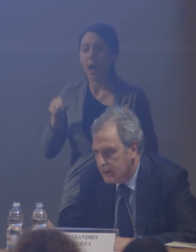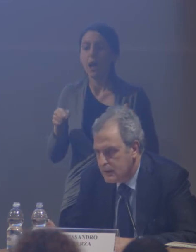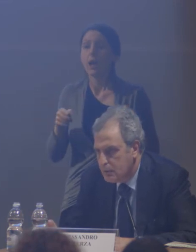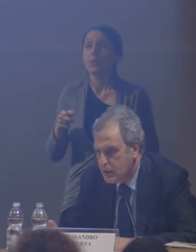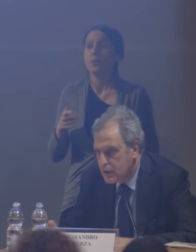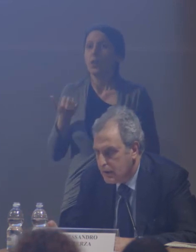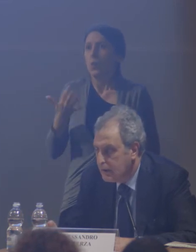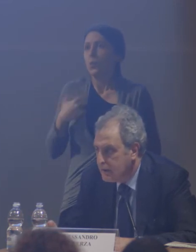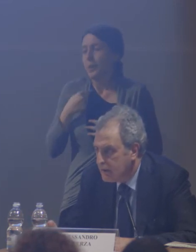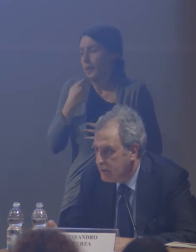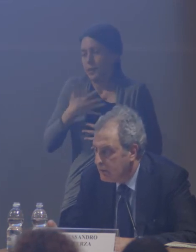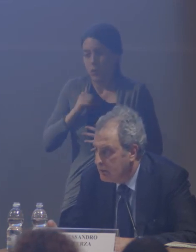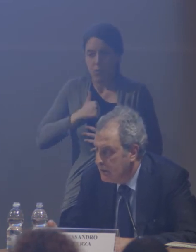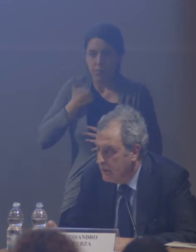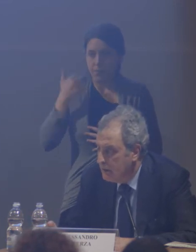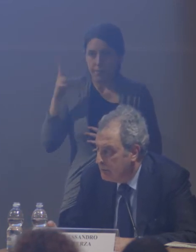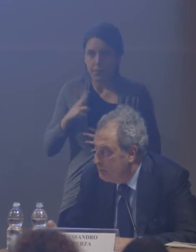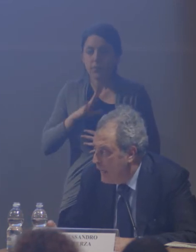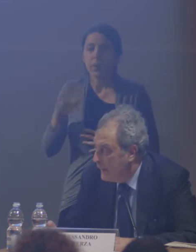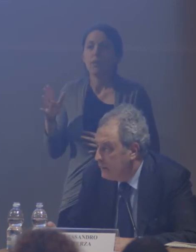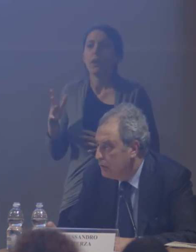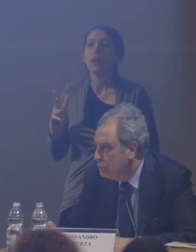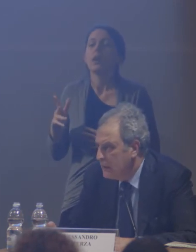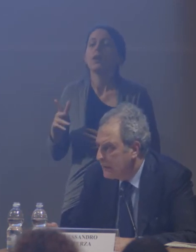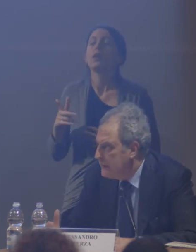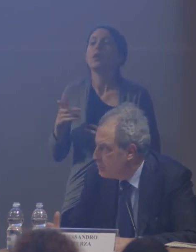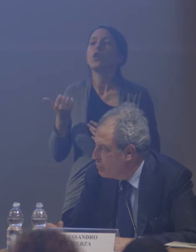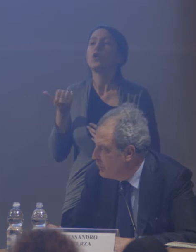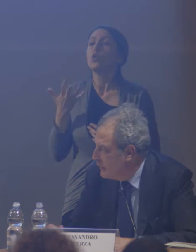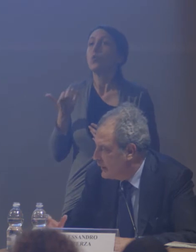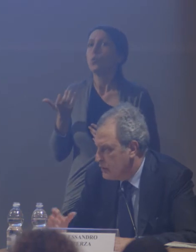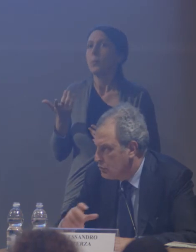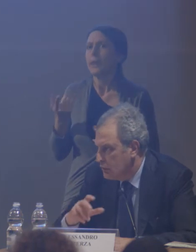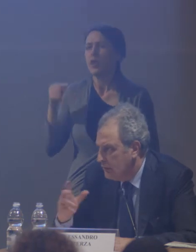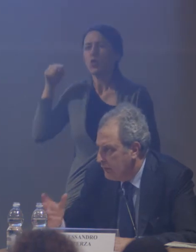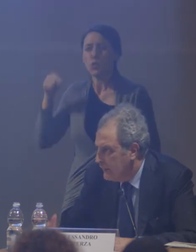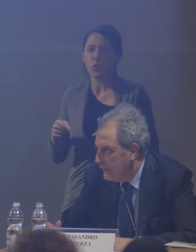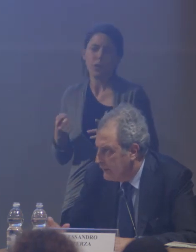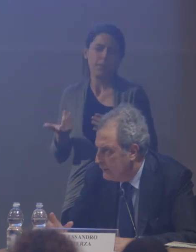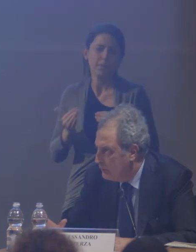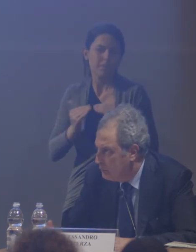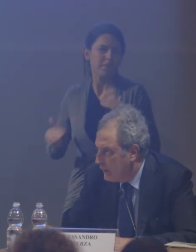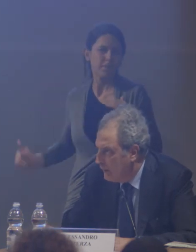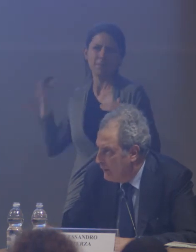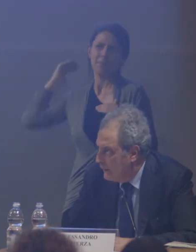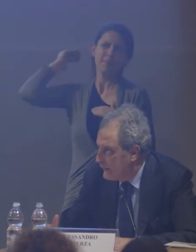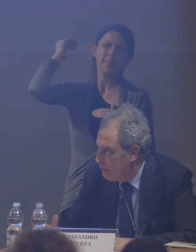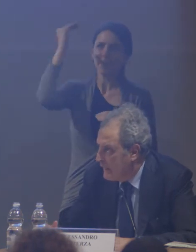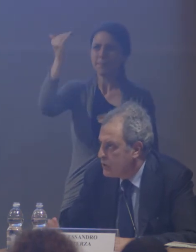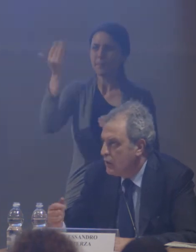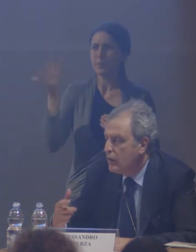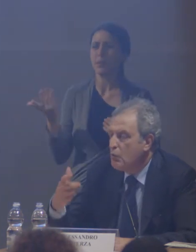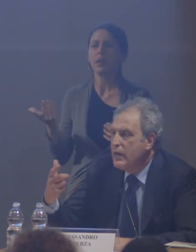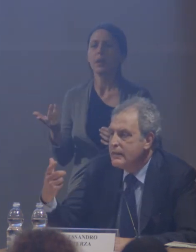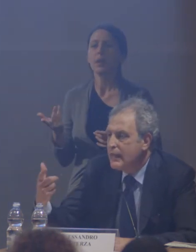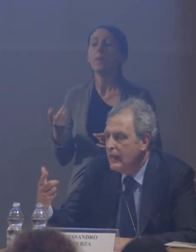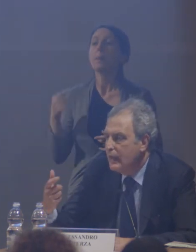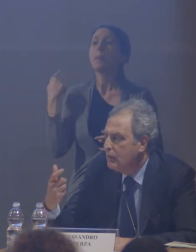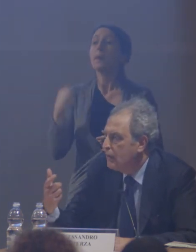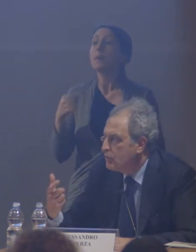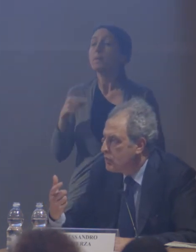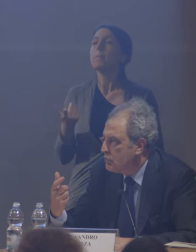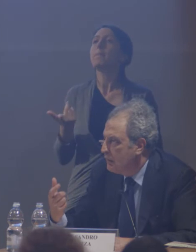con grande dispiacere, essendo di Bari, con numeri che nel sud raggiungono livelli addirittura drammatici. Allora,